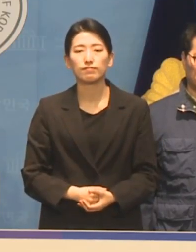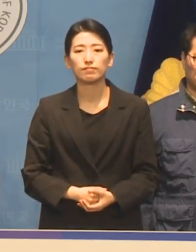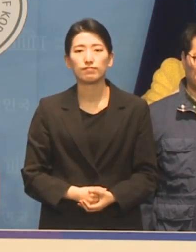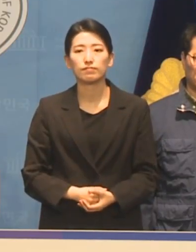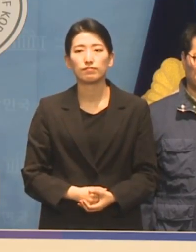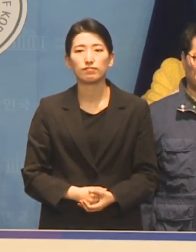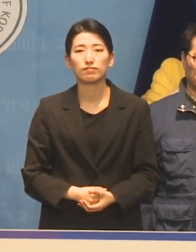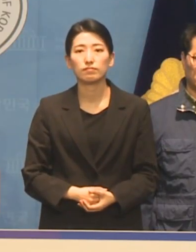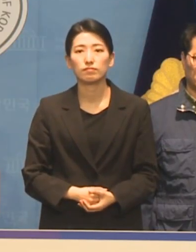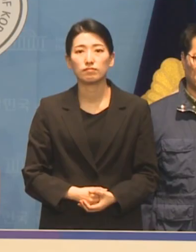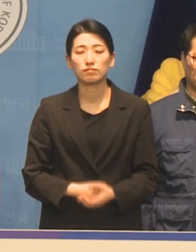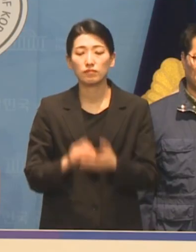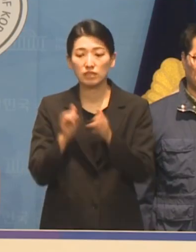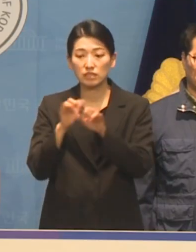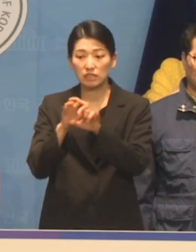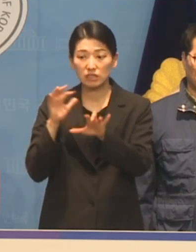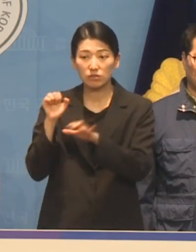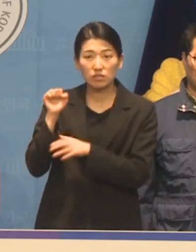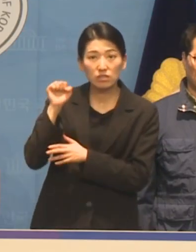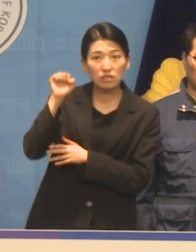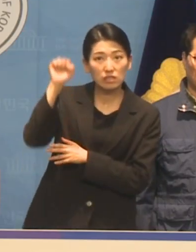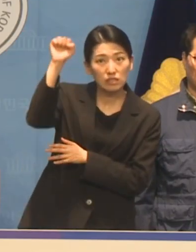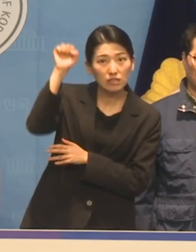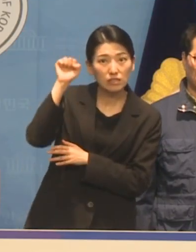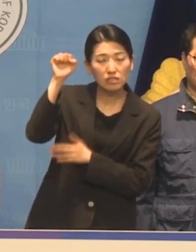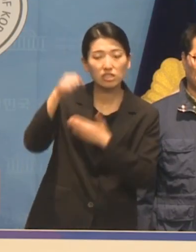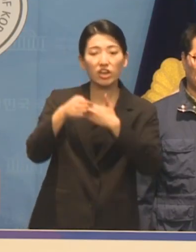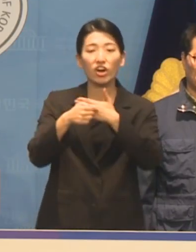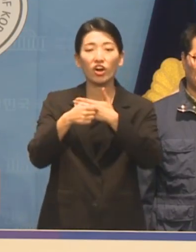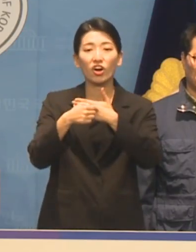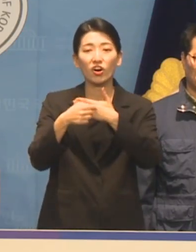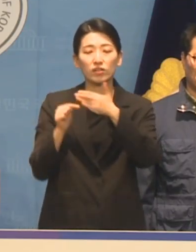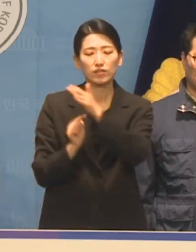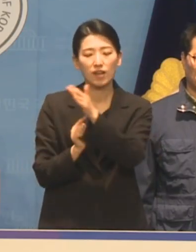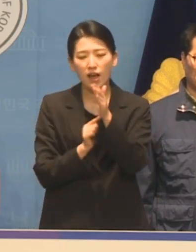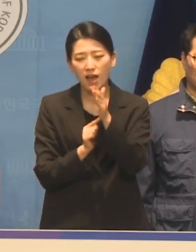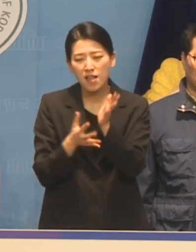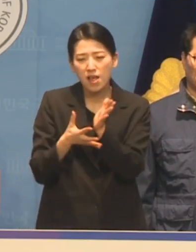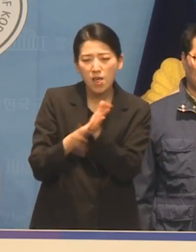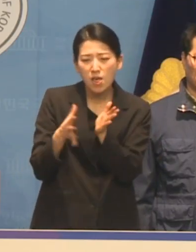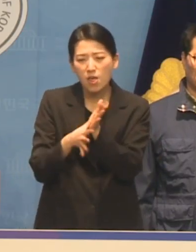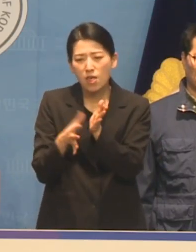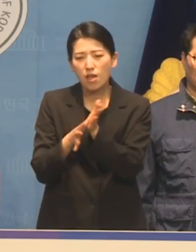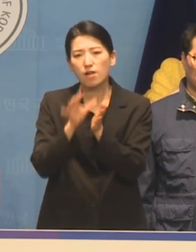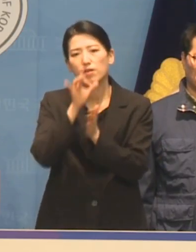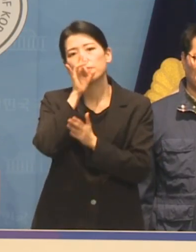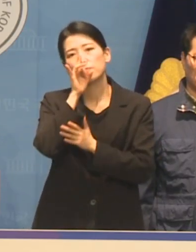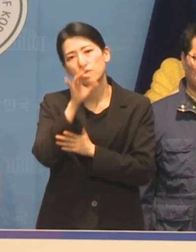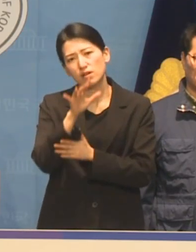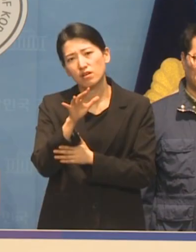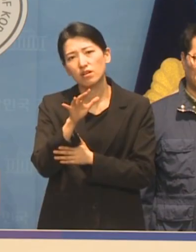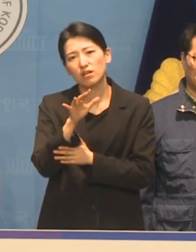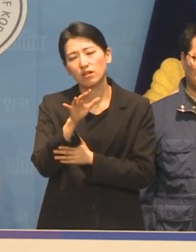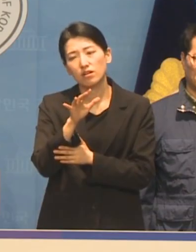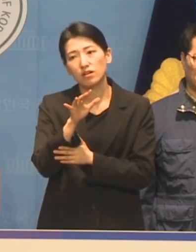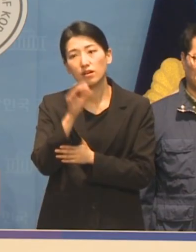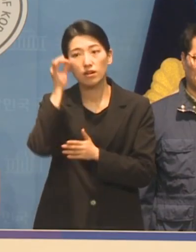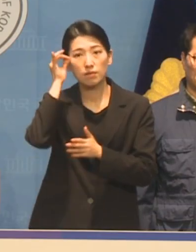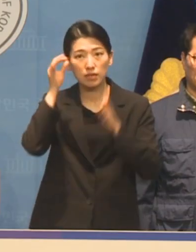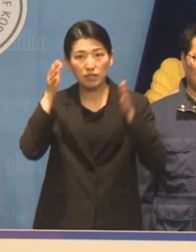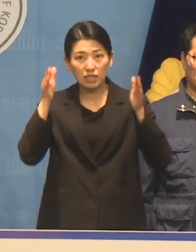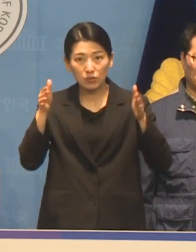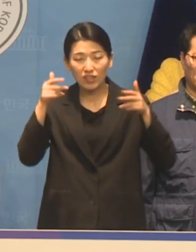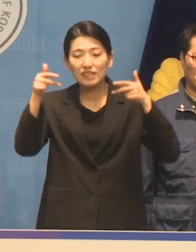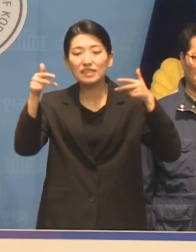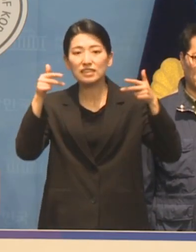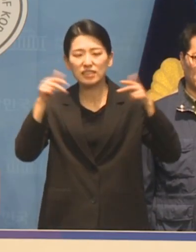이상 시위를 빙자하여 난동을 부리는 사례가 없도록 지난 100여일 동안의